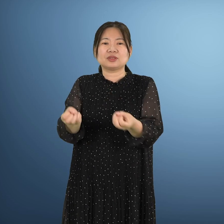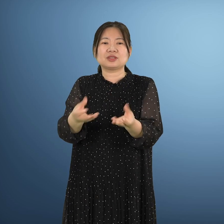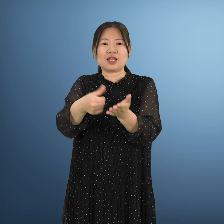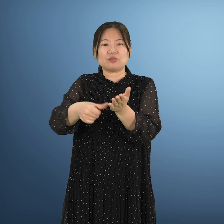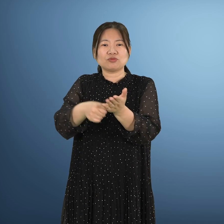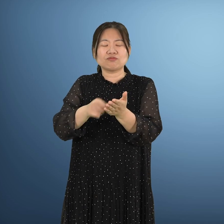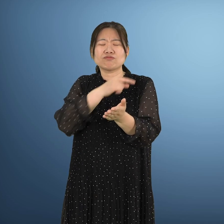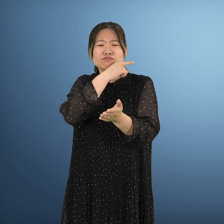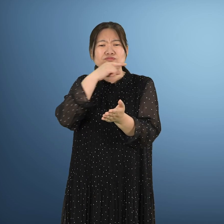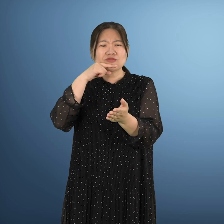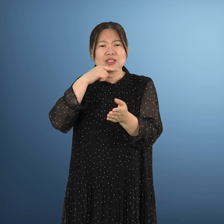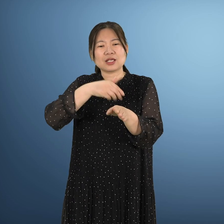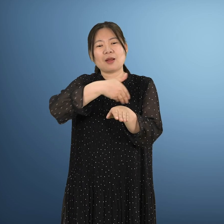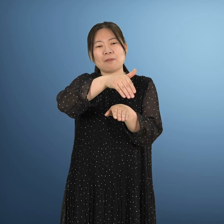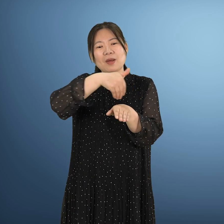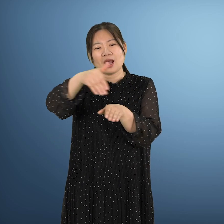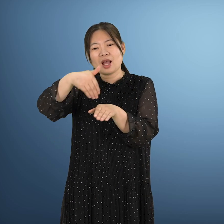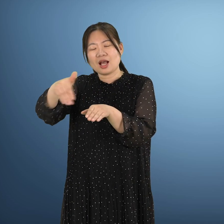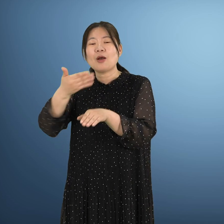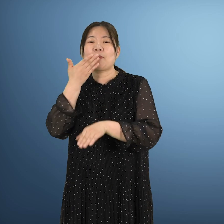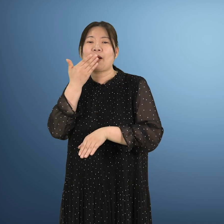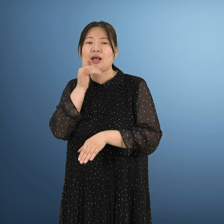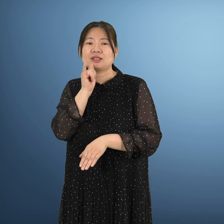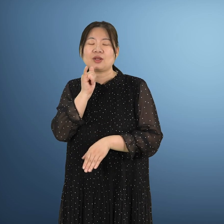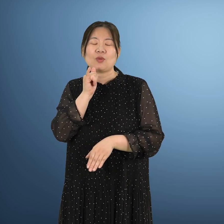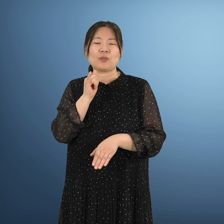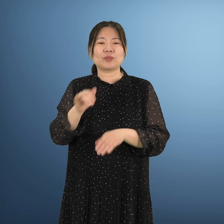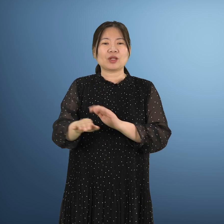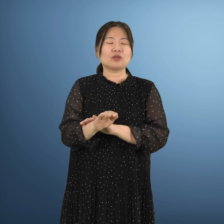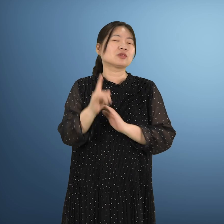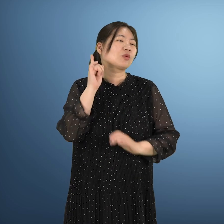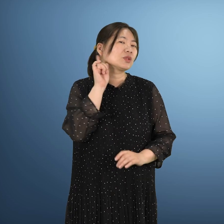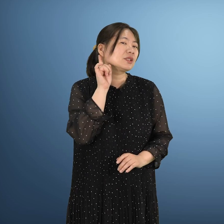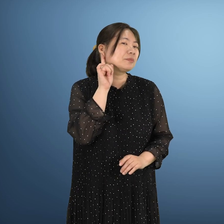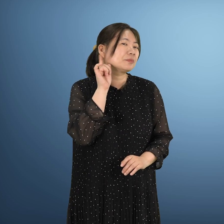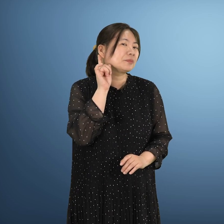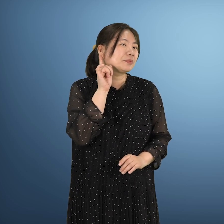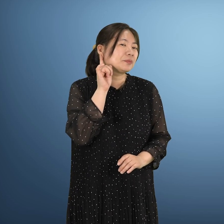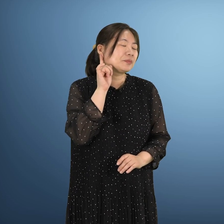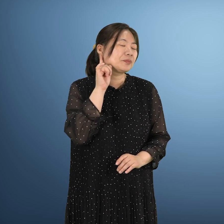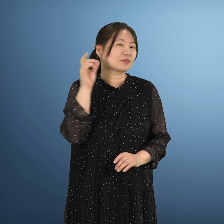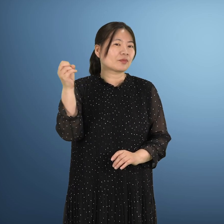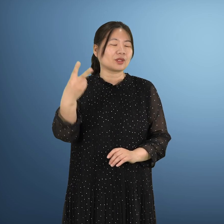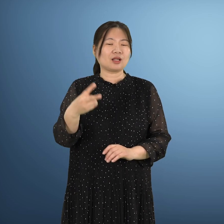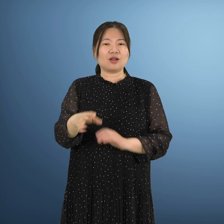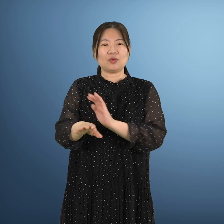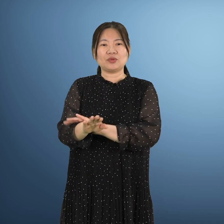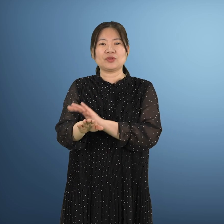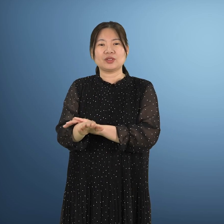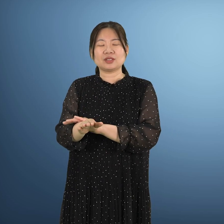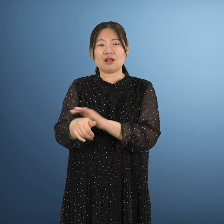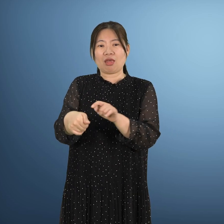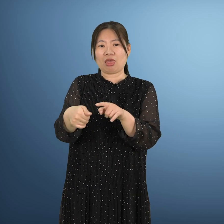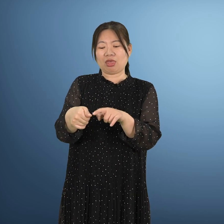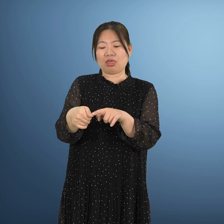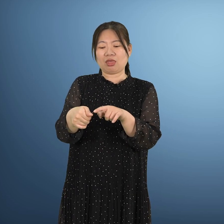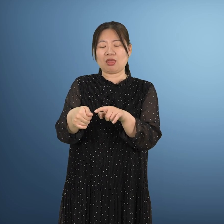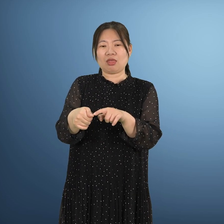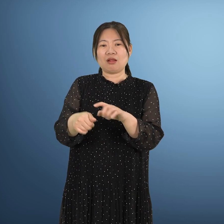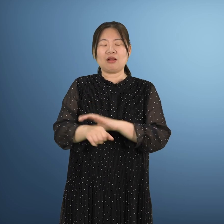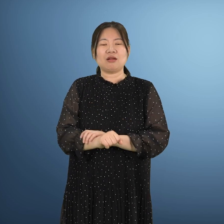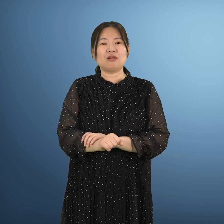피를 바르도록 되어 있는데, 오른쪽 귓불이, 그리고 오른쪽